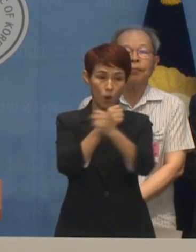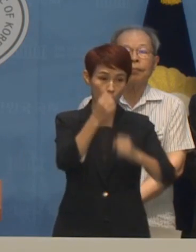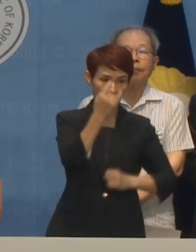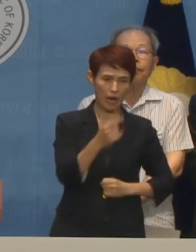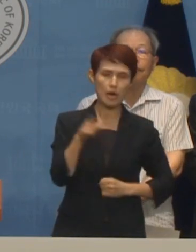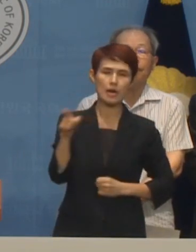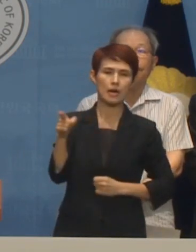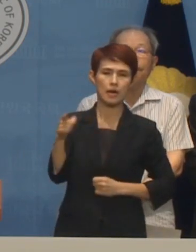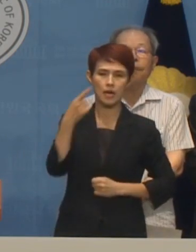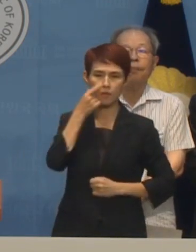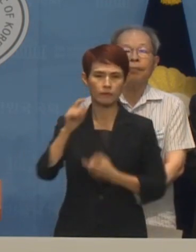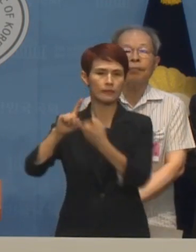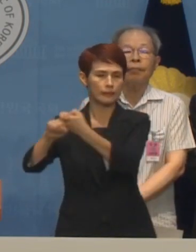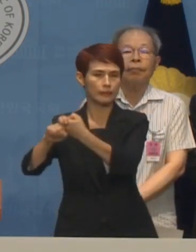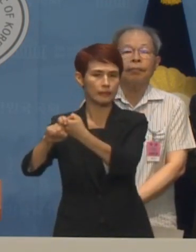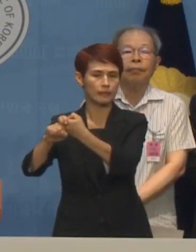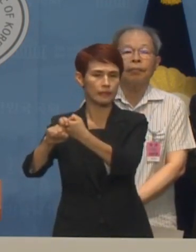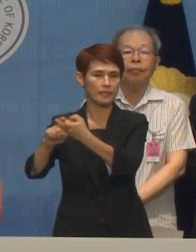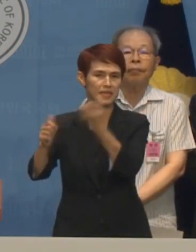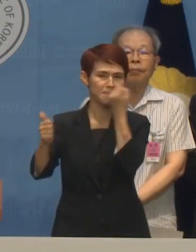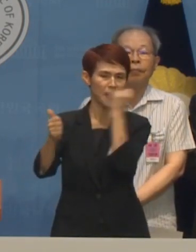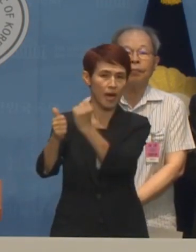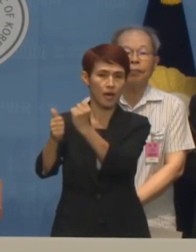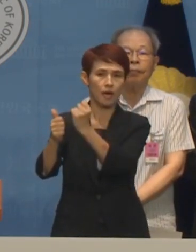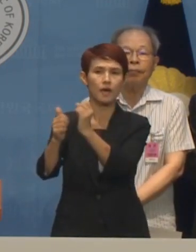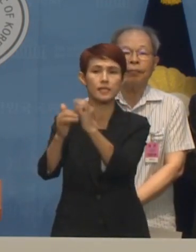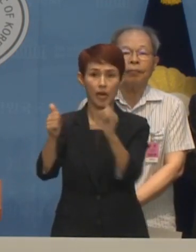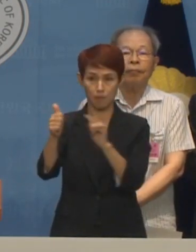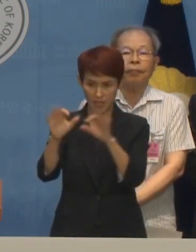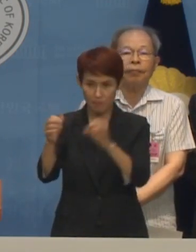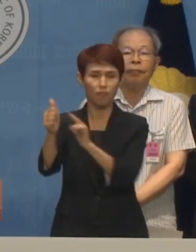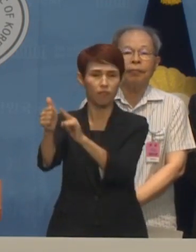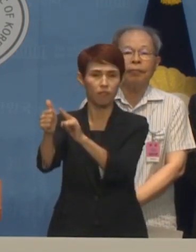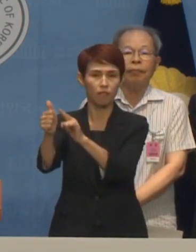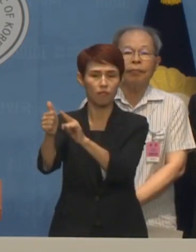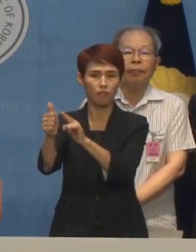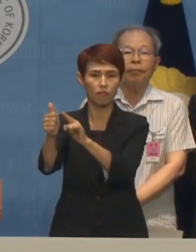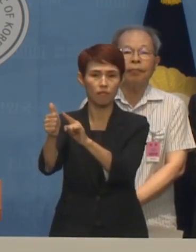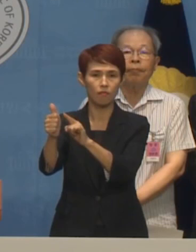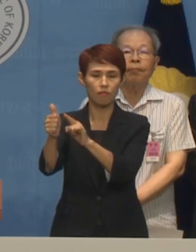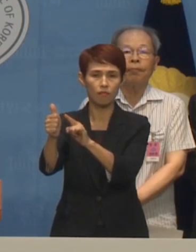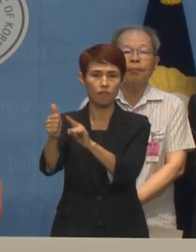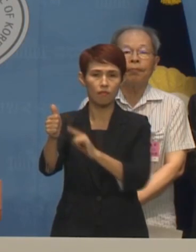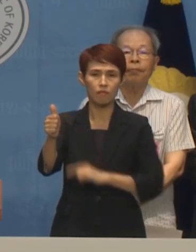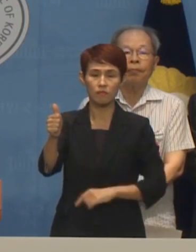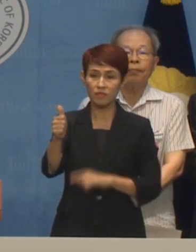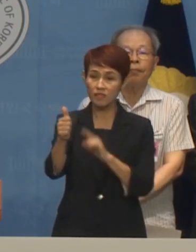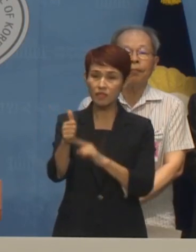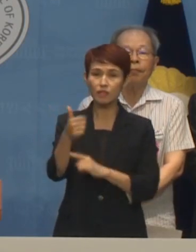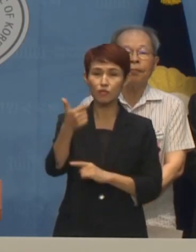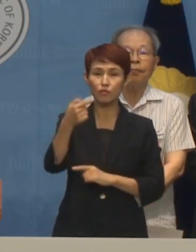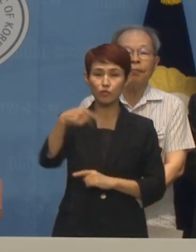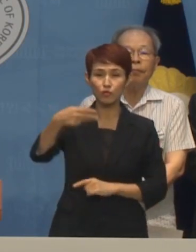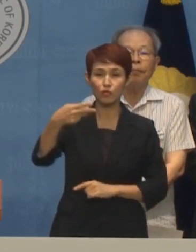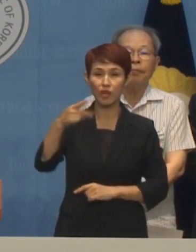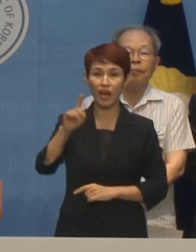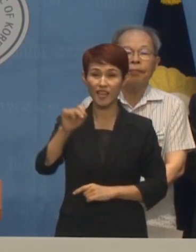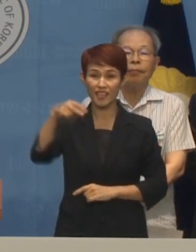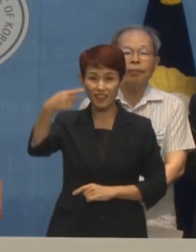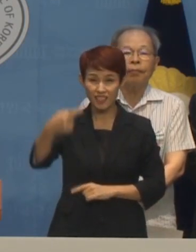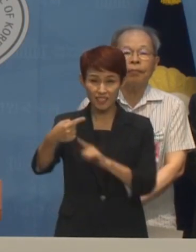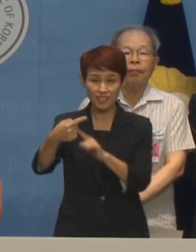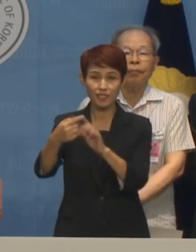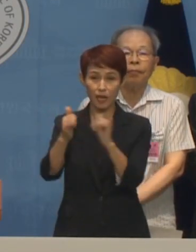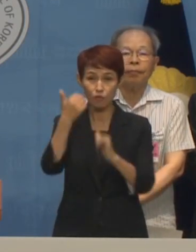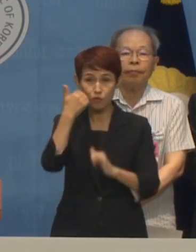사람입니다. 뉴라이트가 무엇입니까? 뉴라이트 인사들은 일제 식민 지배가 한국